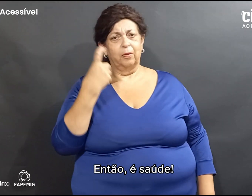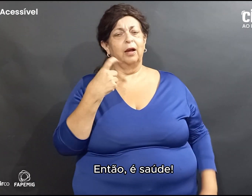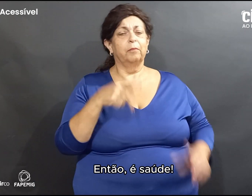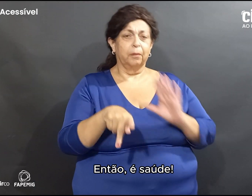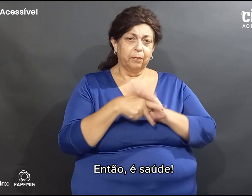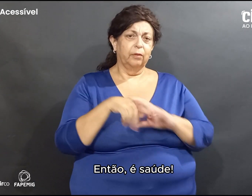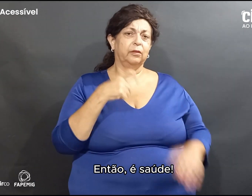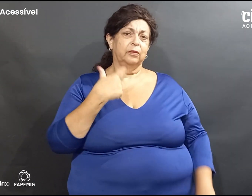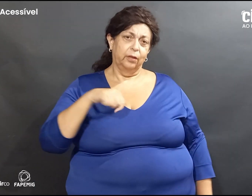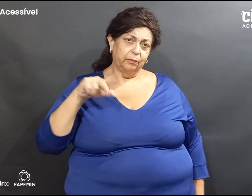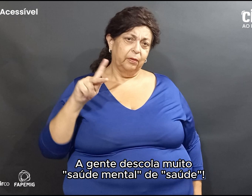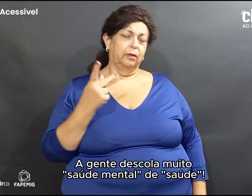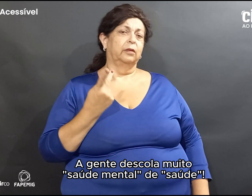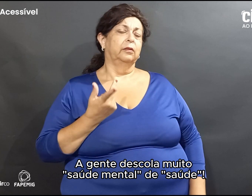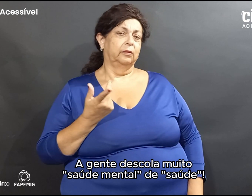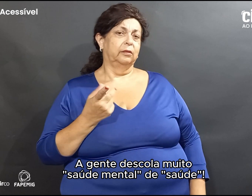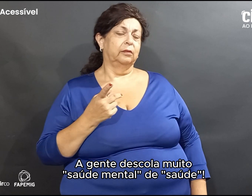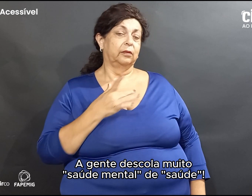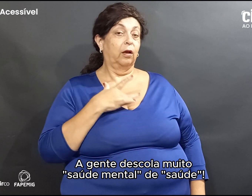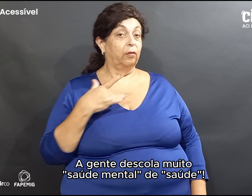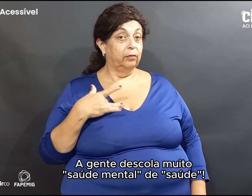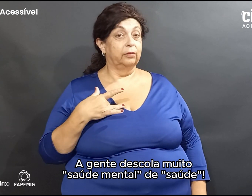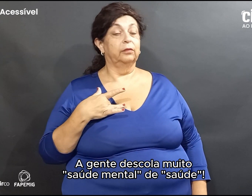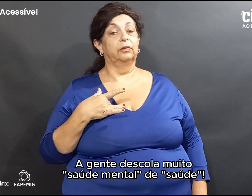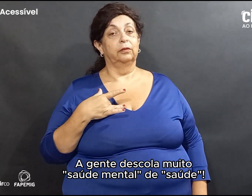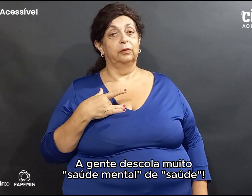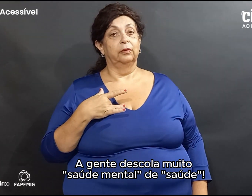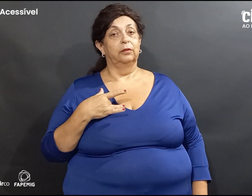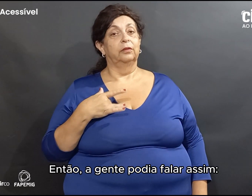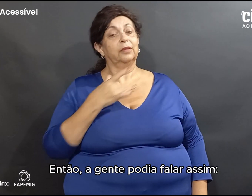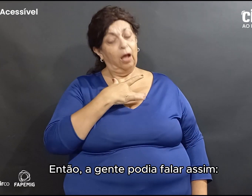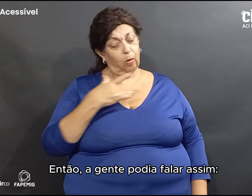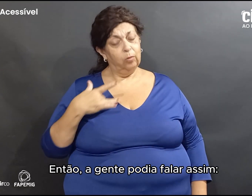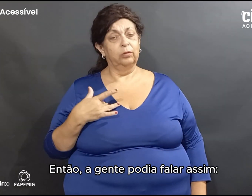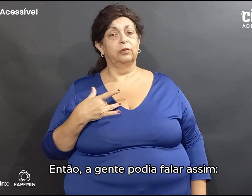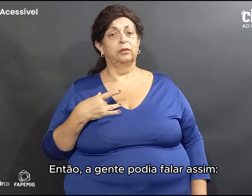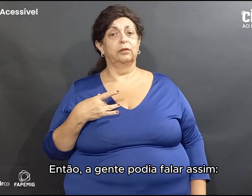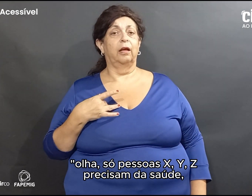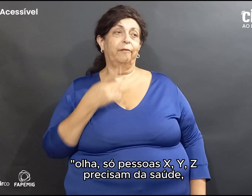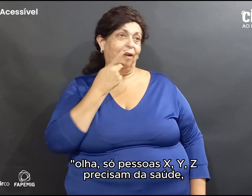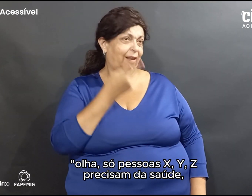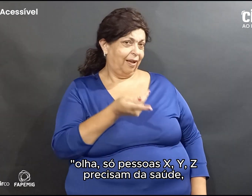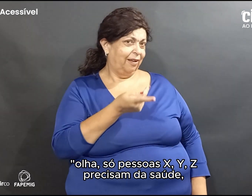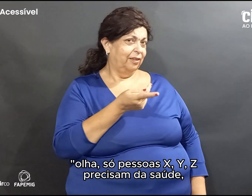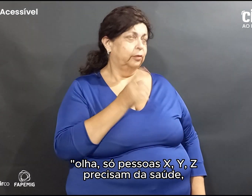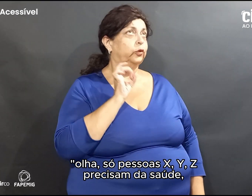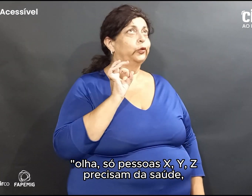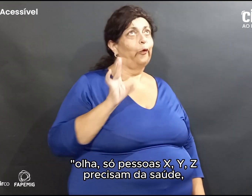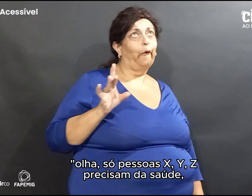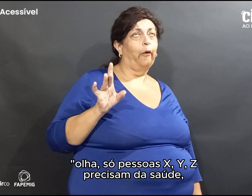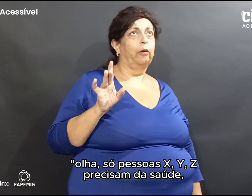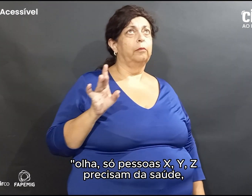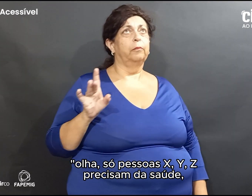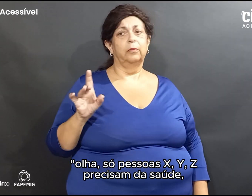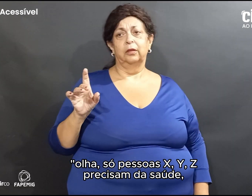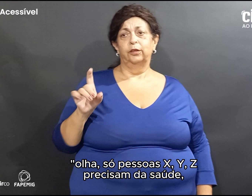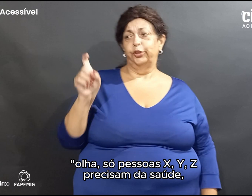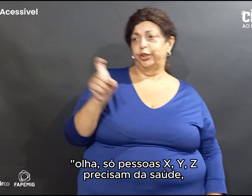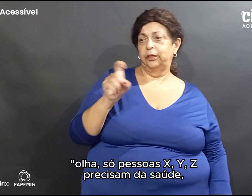é saúde. A gente descola muito saúde mental de saúde. Então, a gente podia falar assim, olha, só pessoas XYZ precisam